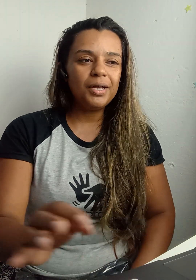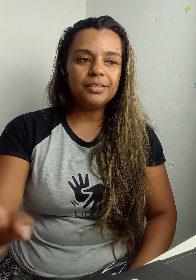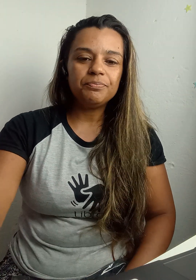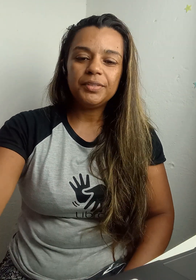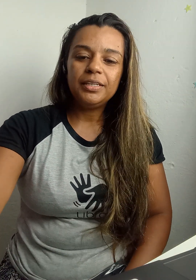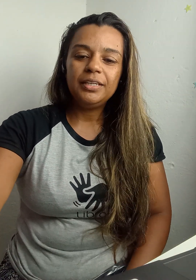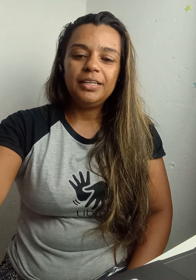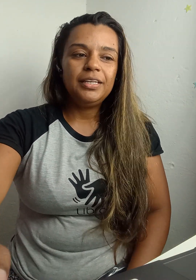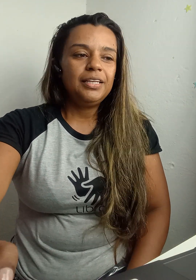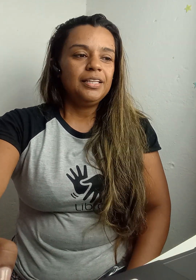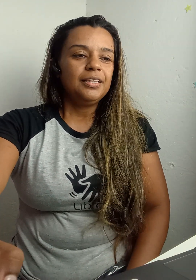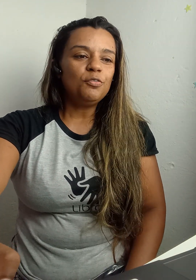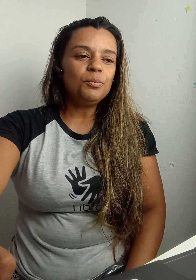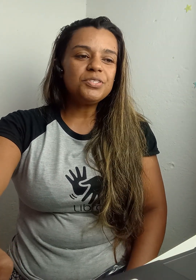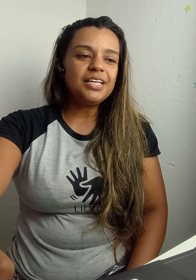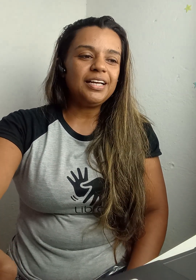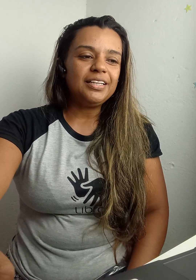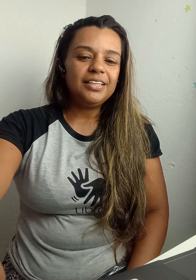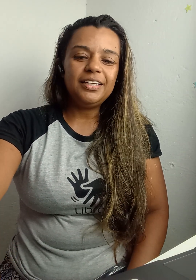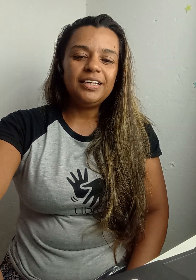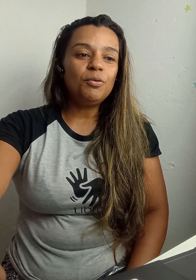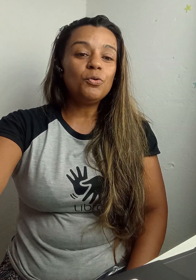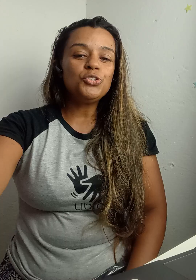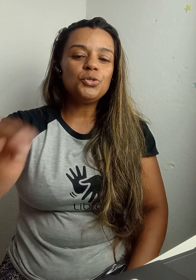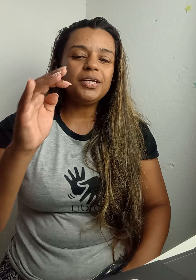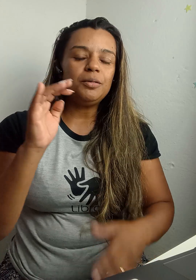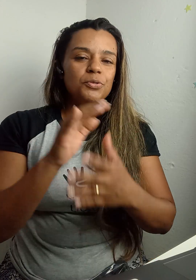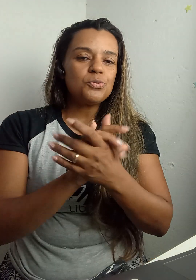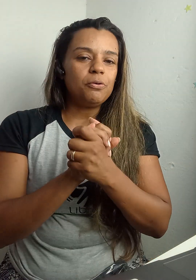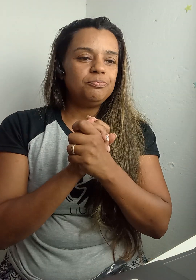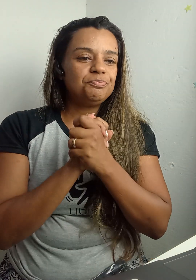amada? Então vamos lá, vamos continuar aqui, pessoal.